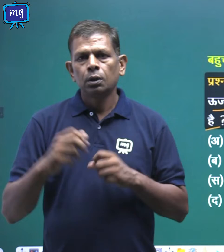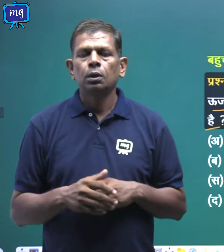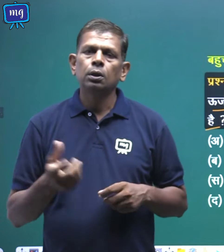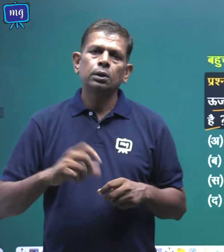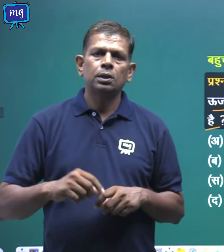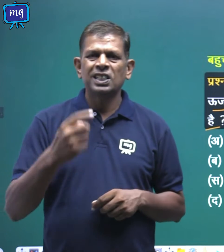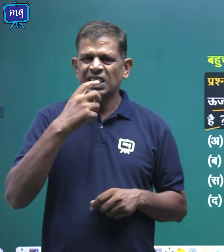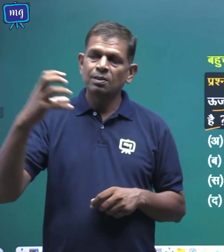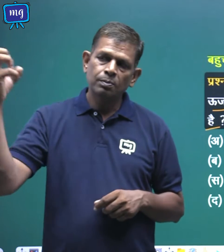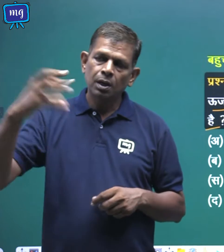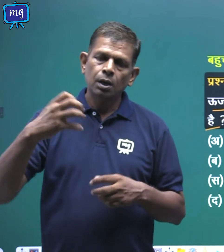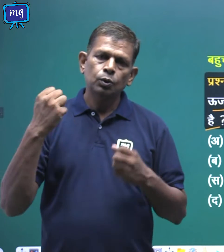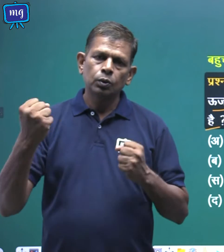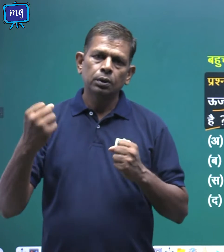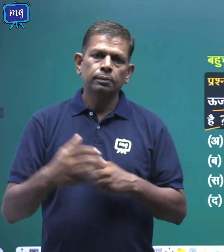या प्रकाश ऊर्जा।